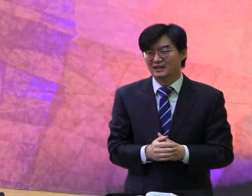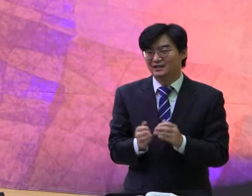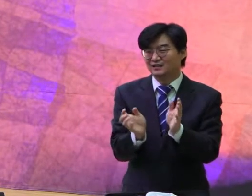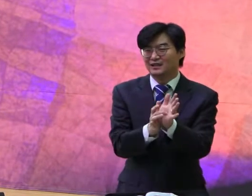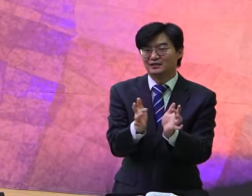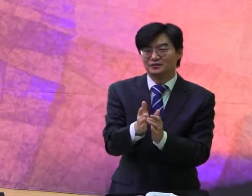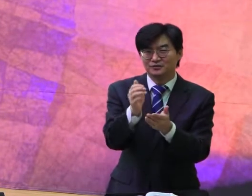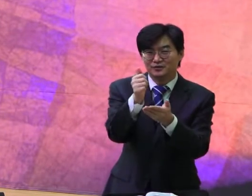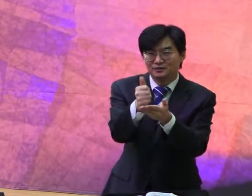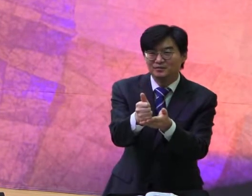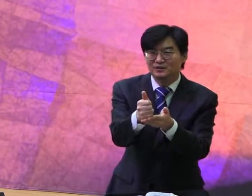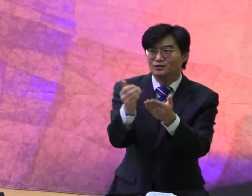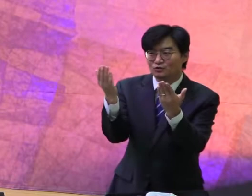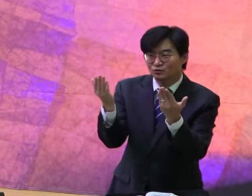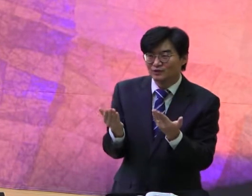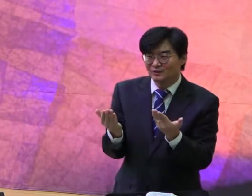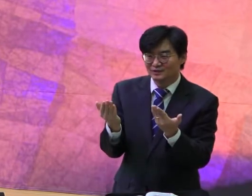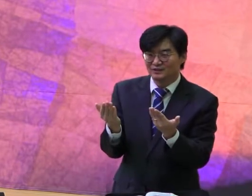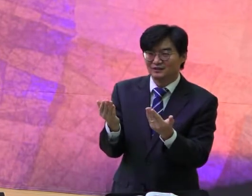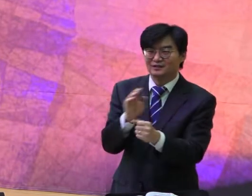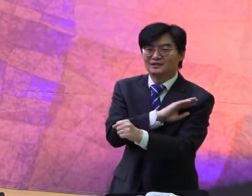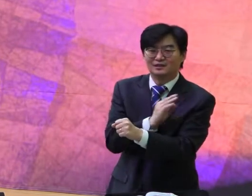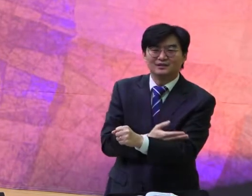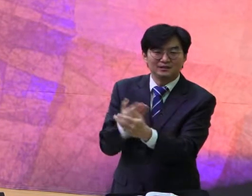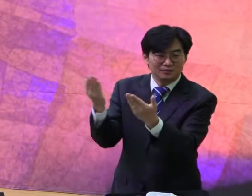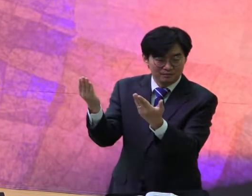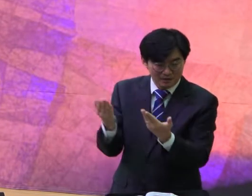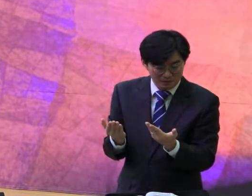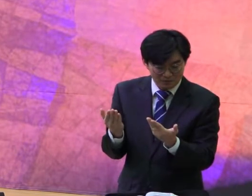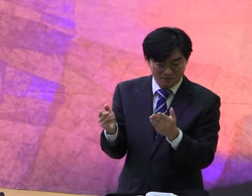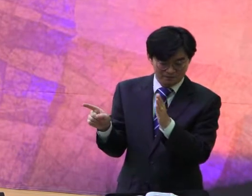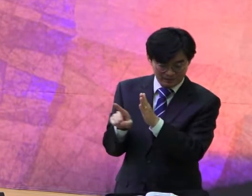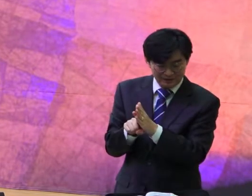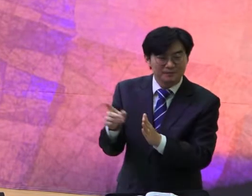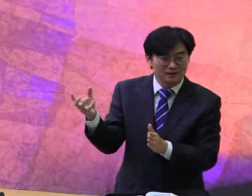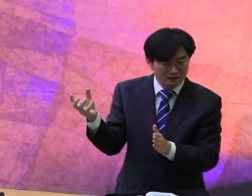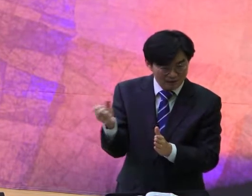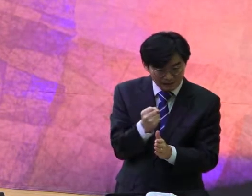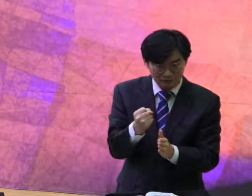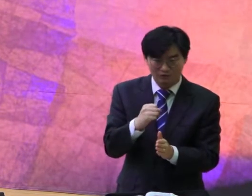주실 그 자유의 날을 꿈꾸면서 기다릴 수 있었던 것입니다.